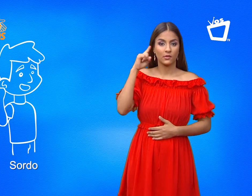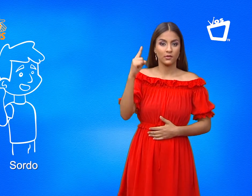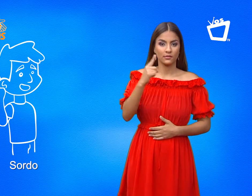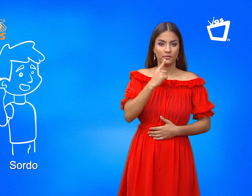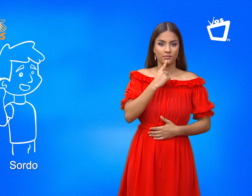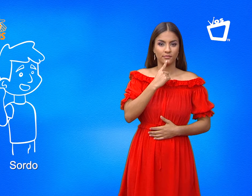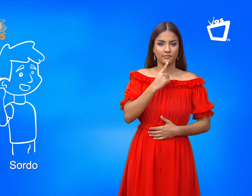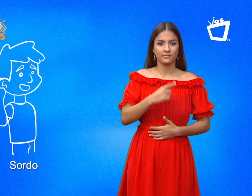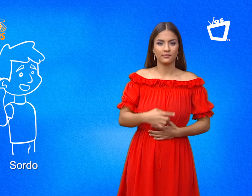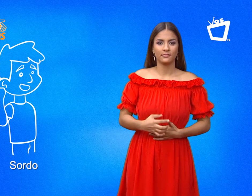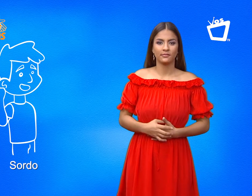sordo